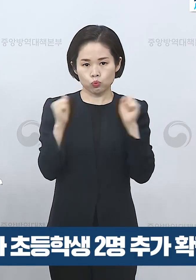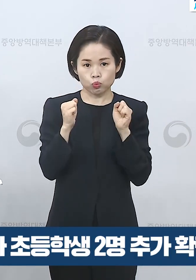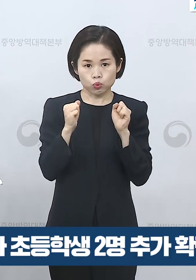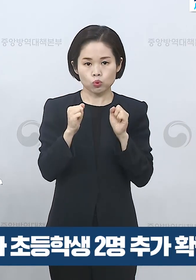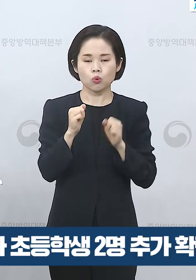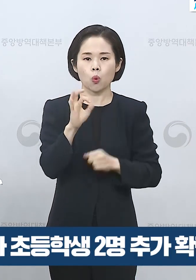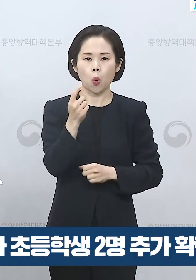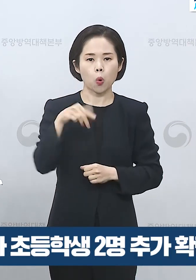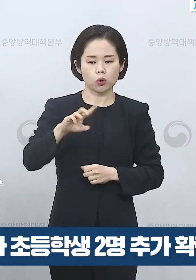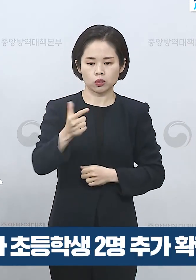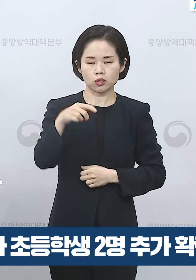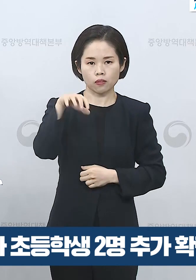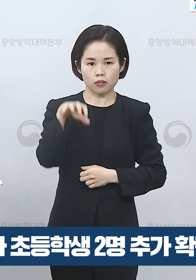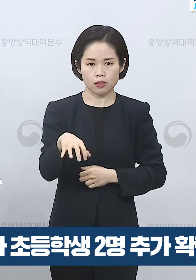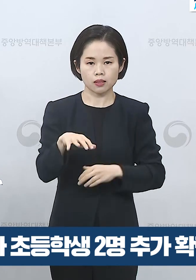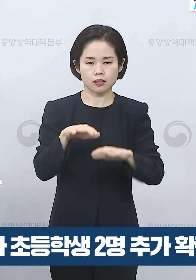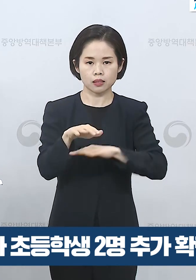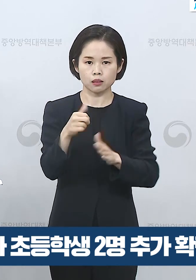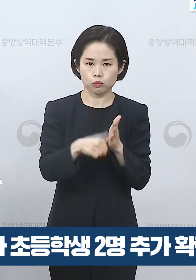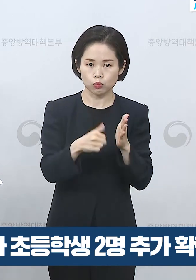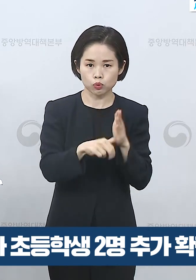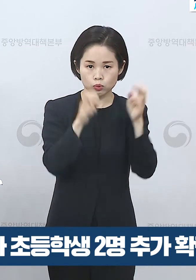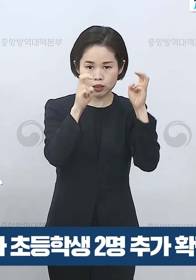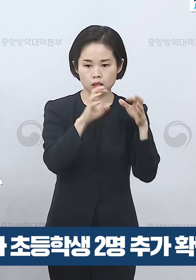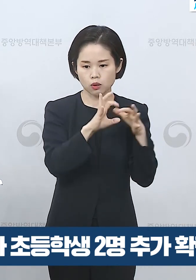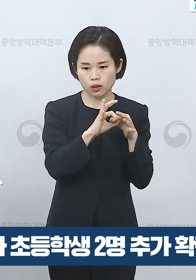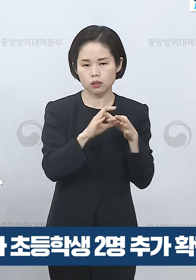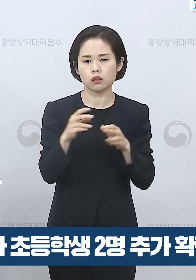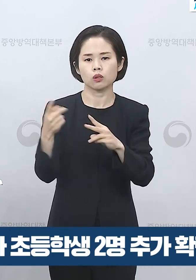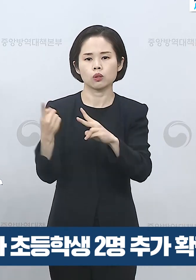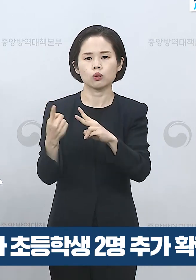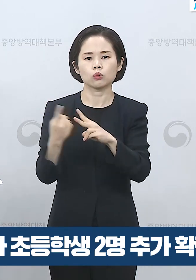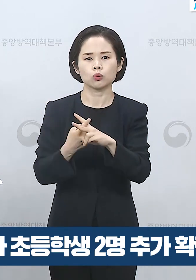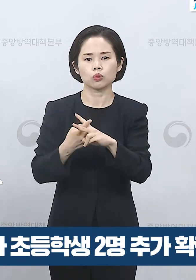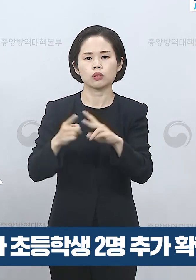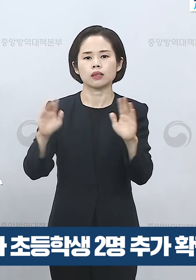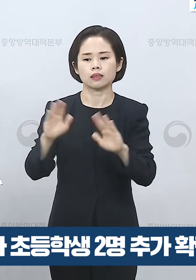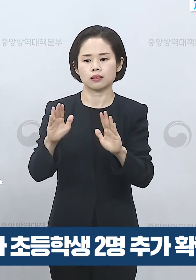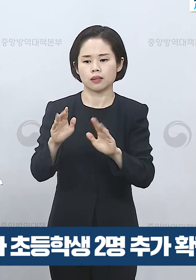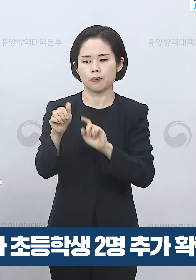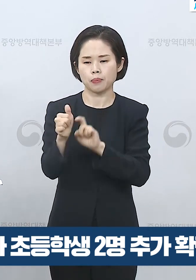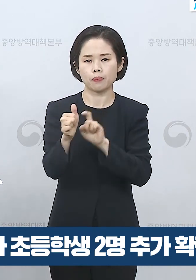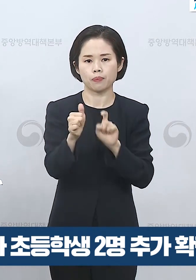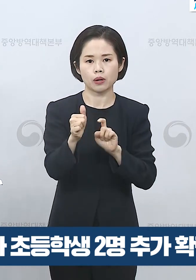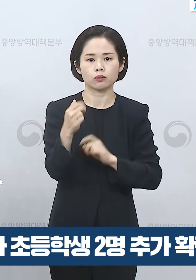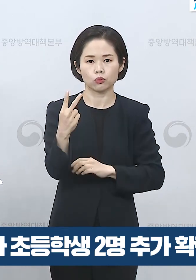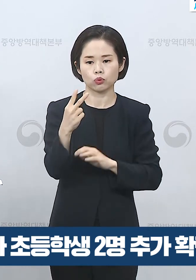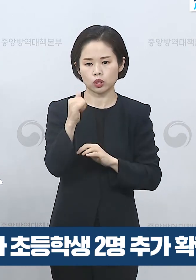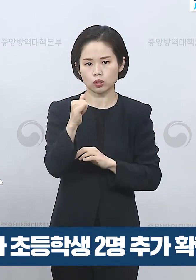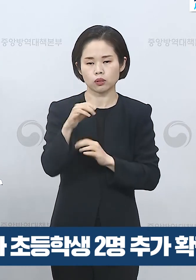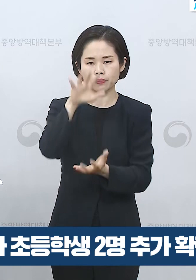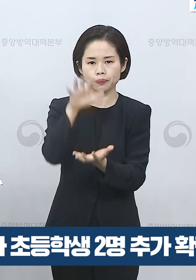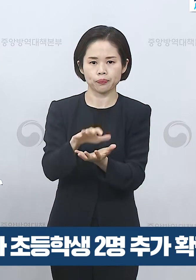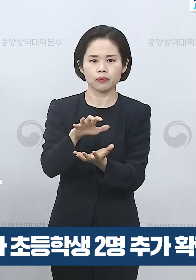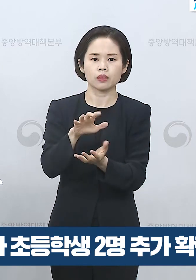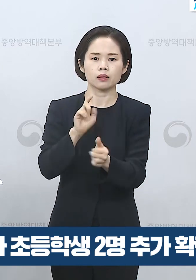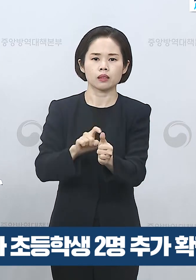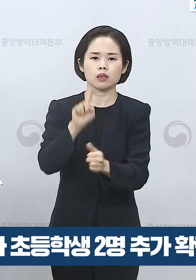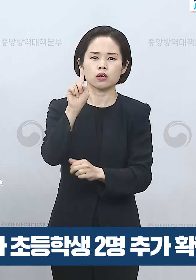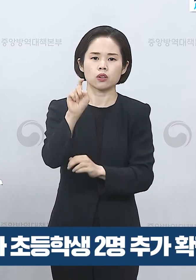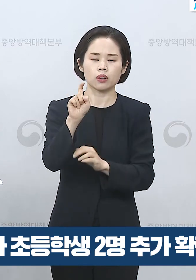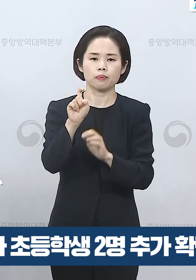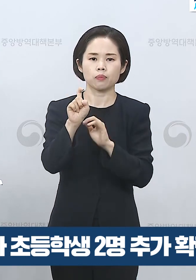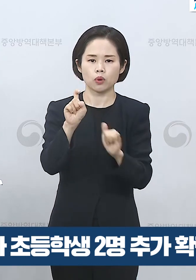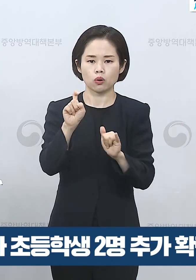부품회사 관련하여 초등학생 2명이 추가로 확진되어 누적 확진자는 총 11명이며 접촉자에 대한